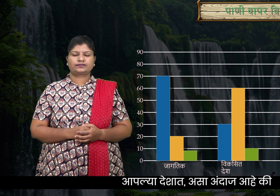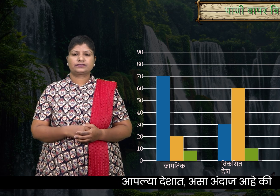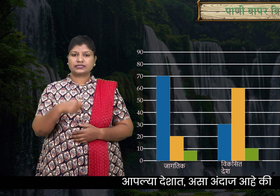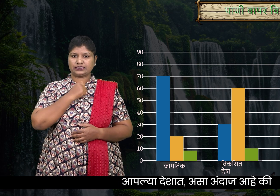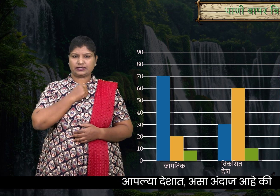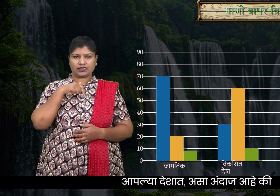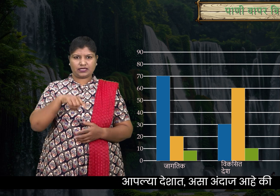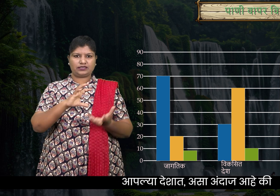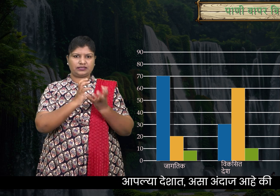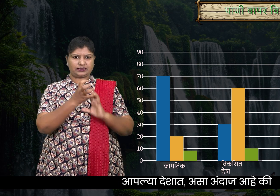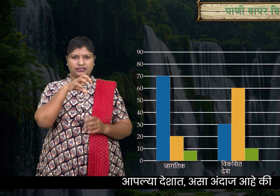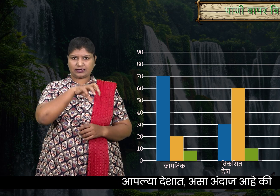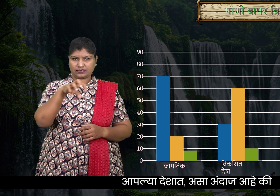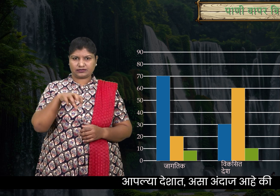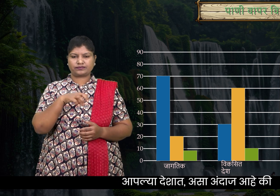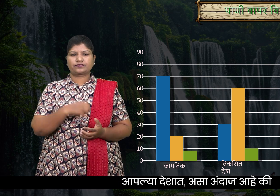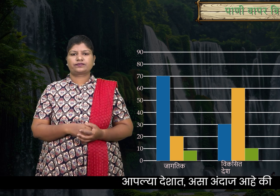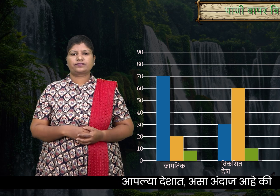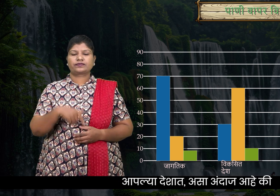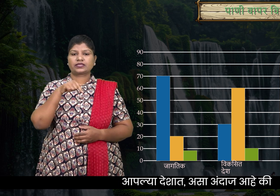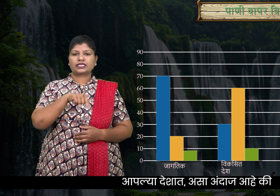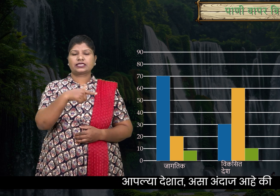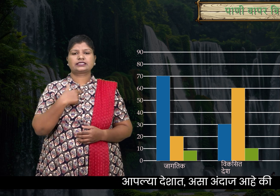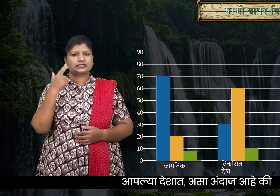आपल्या देशात असा अंदाज आहे की